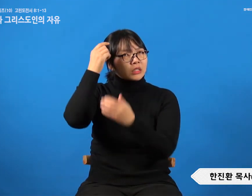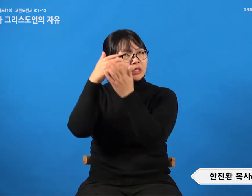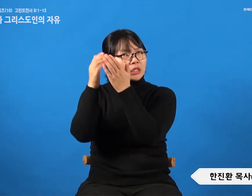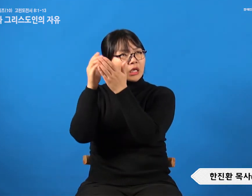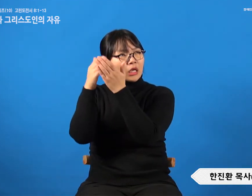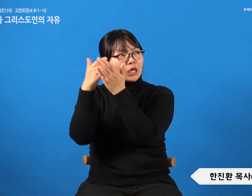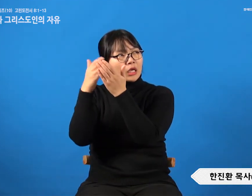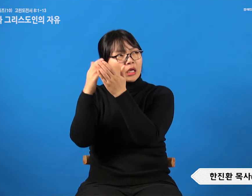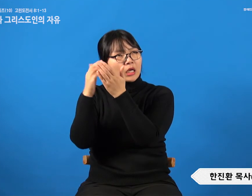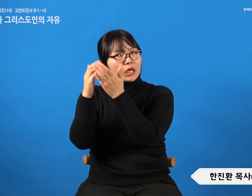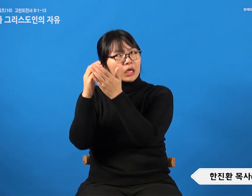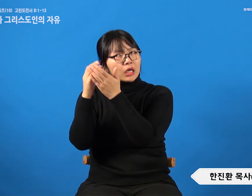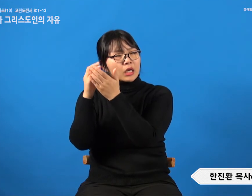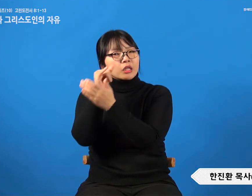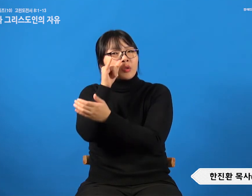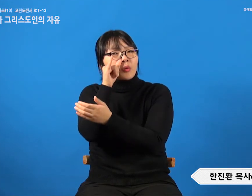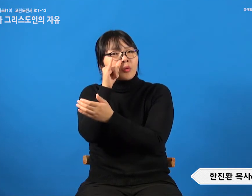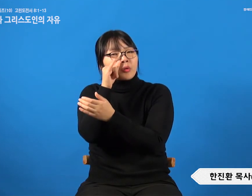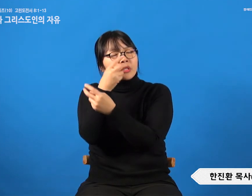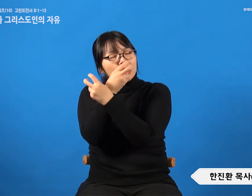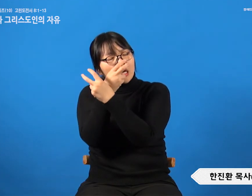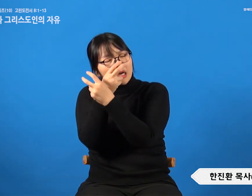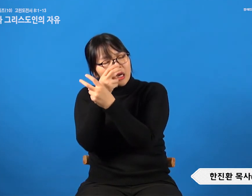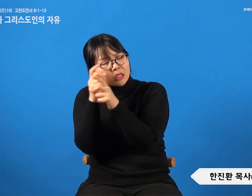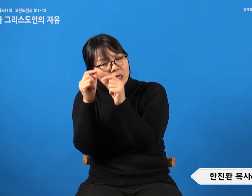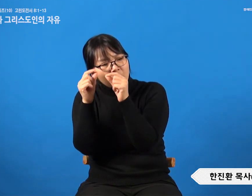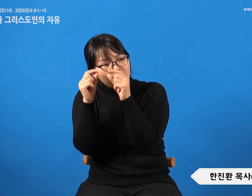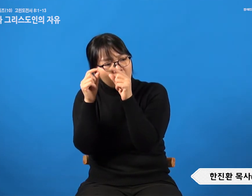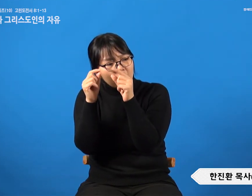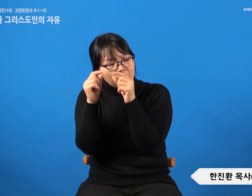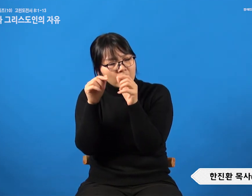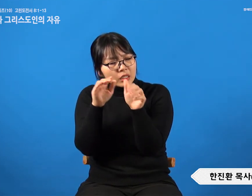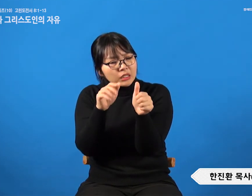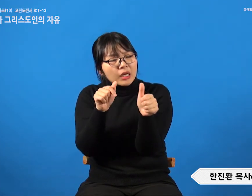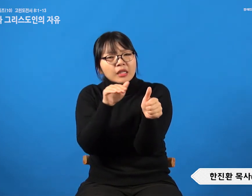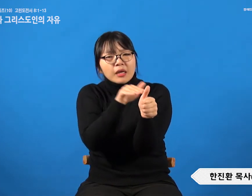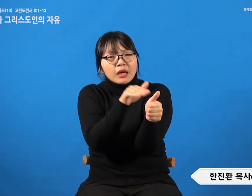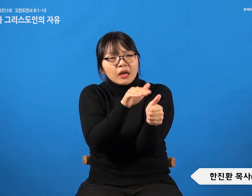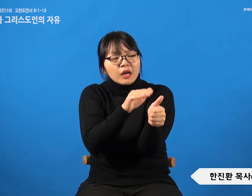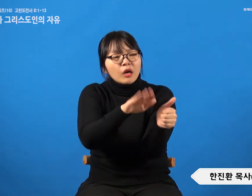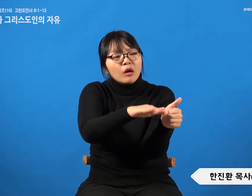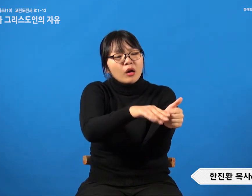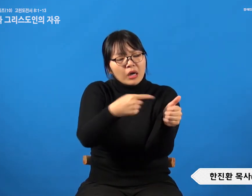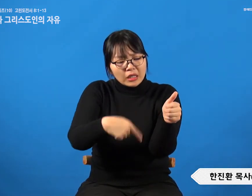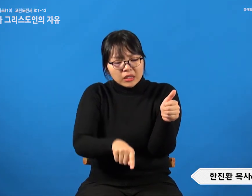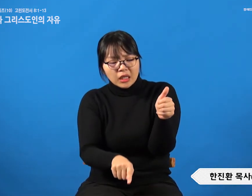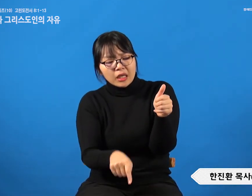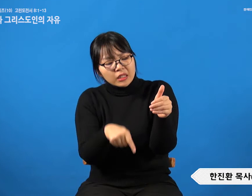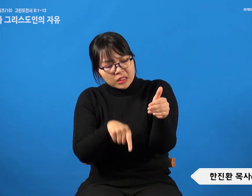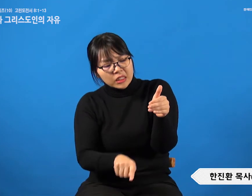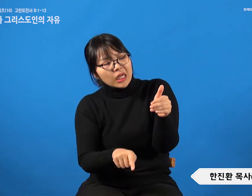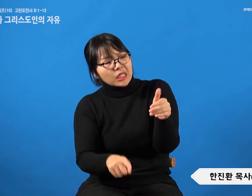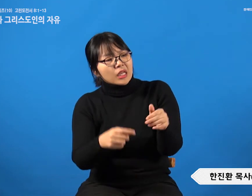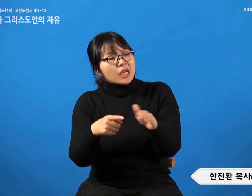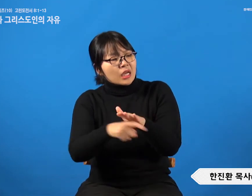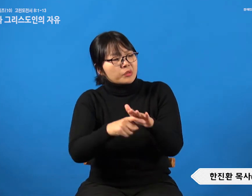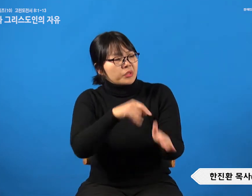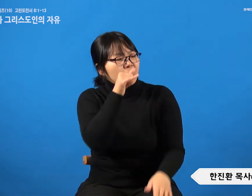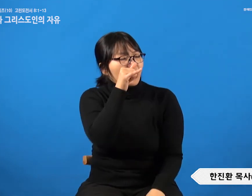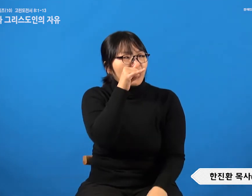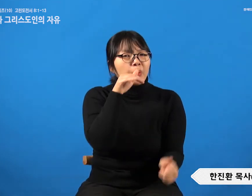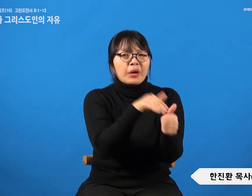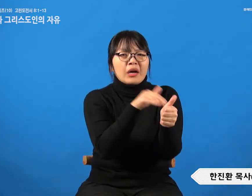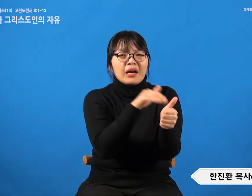있어요. 밤에 잠을 자다가도 여보 아래층에 강도가 들었어요 하고 남편을 깨웁니다. 시도 때도